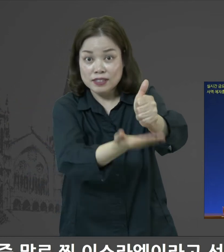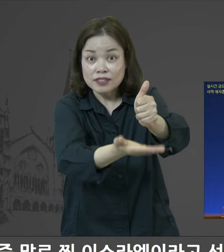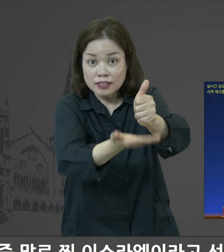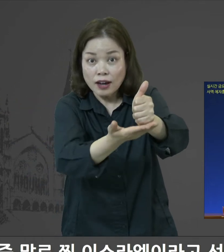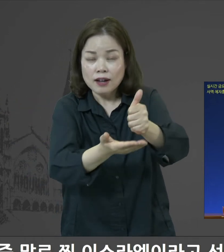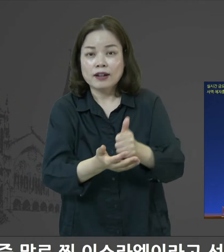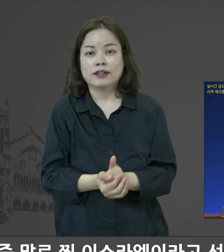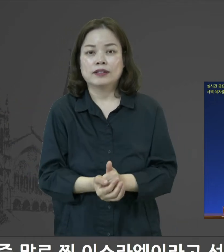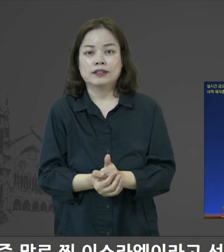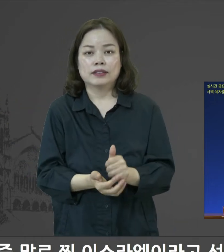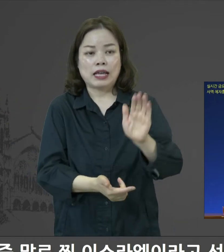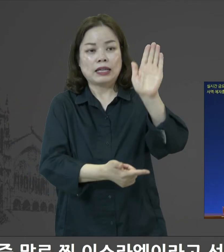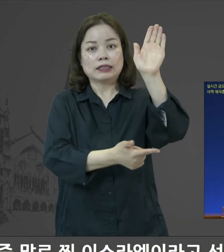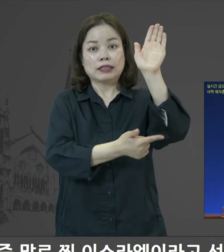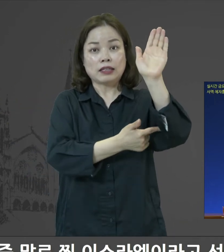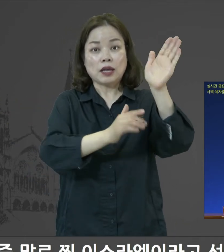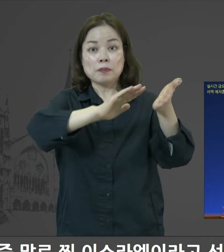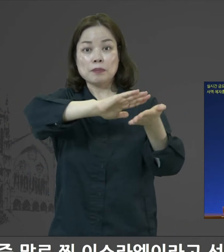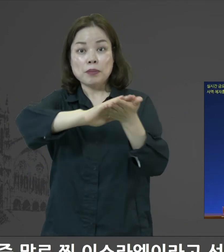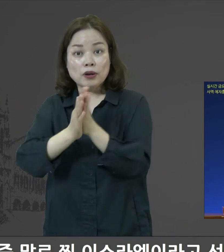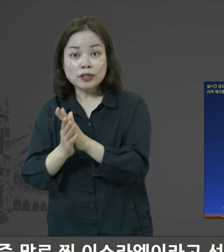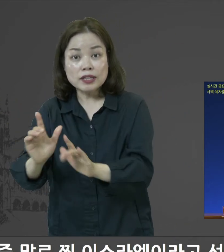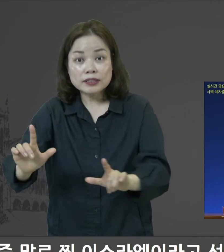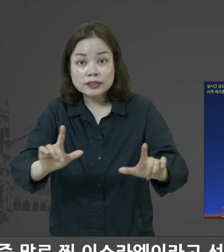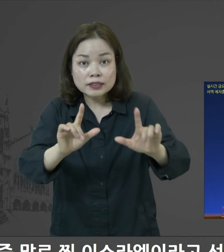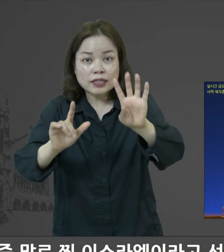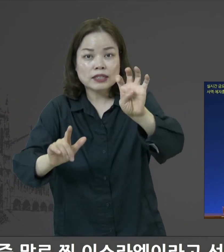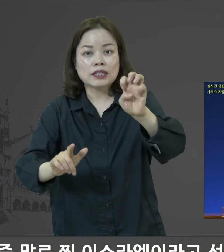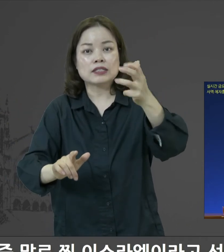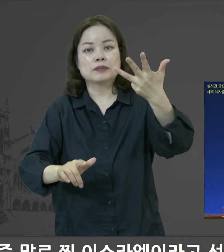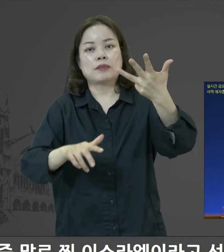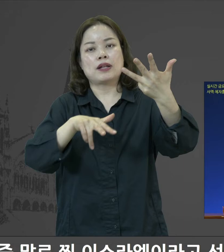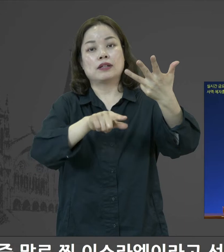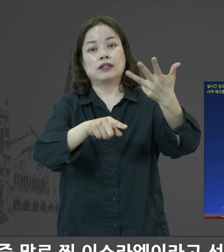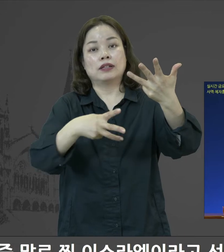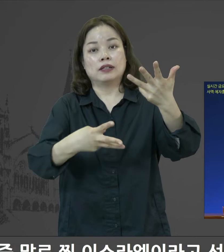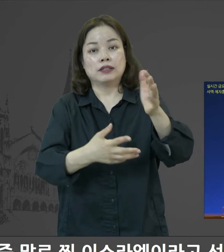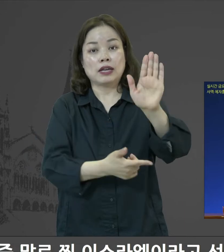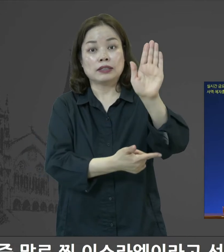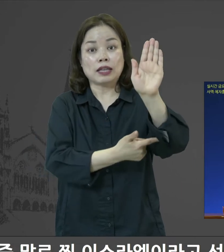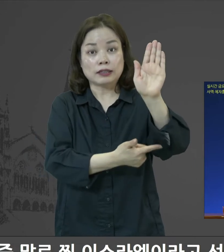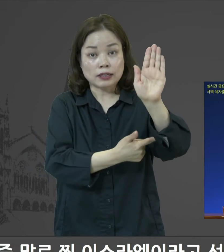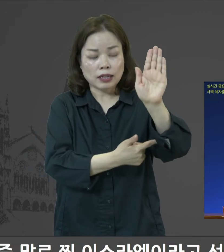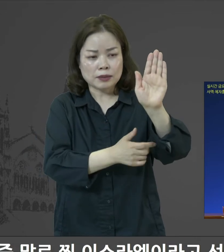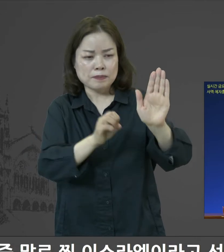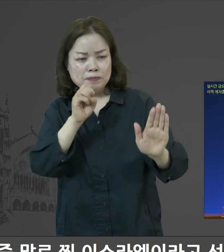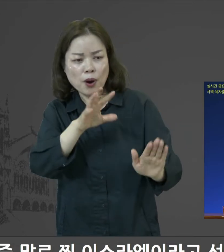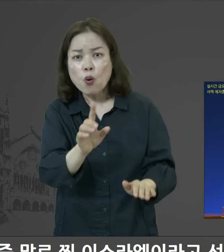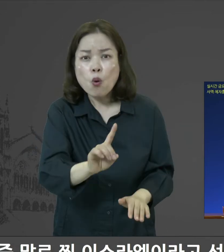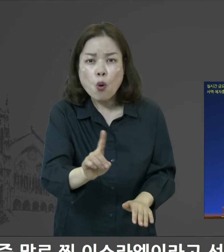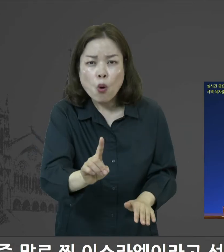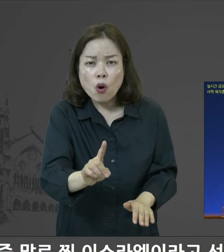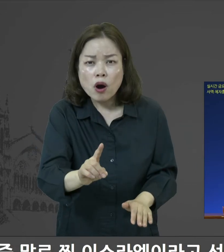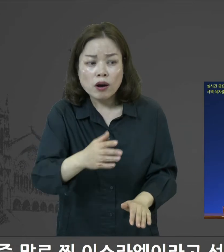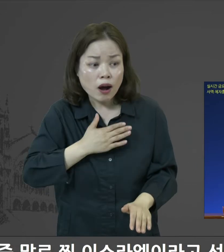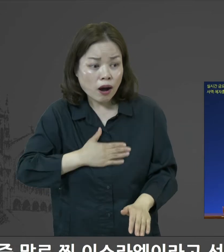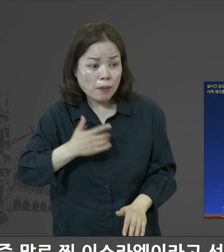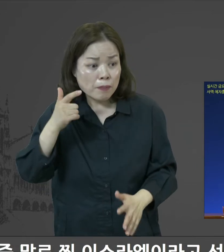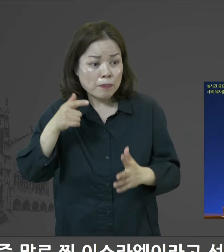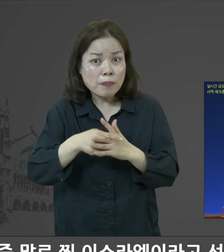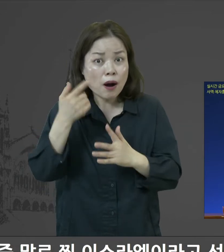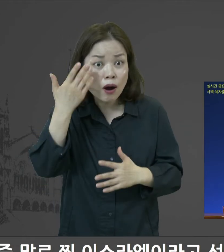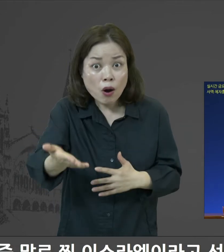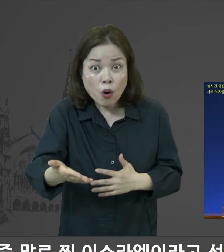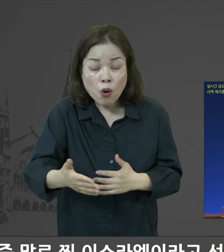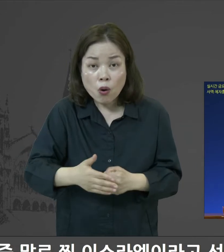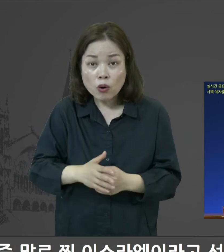그 다음 나다나엘이 어떻게 변화되는지 보십시다. 48절 같이 읽습니다. 나다나엘이 이르되 어떻게 나를 아시나이까?